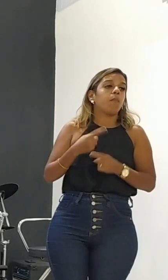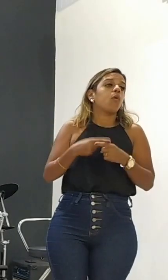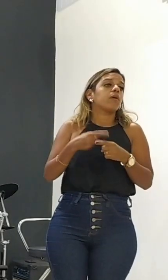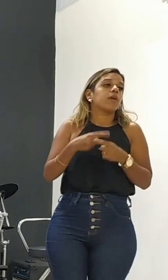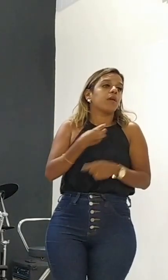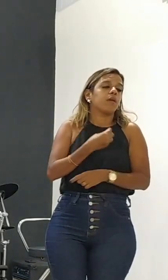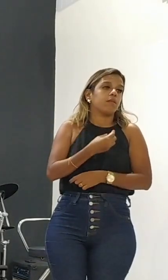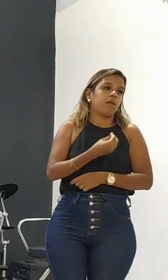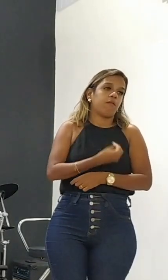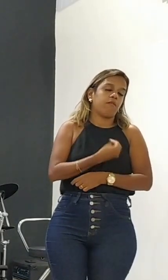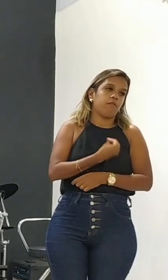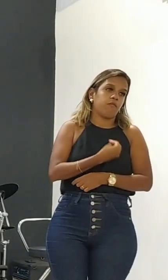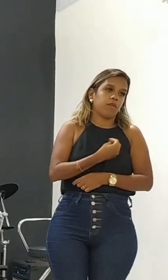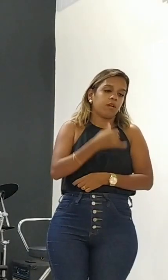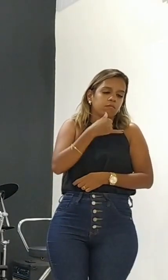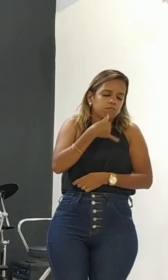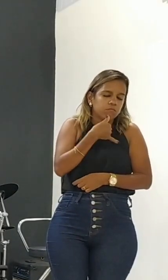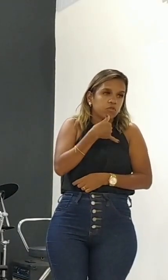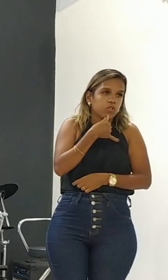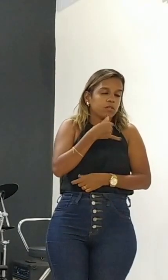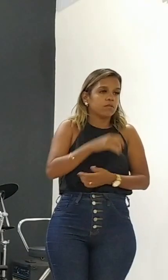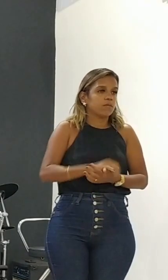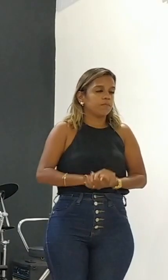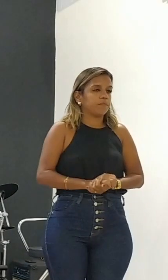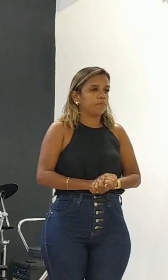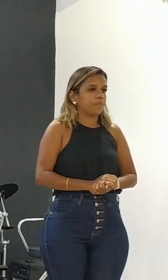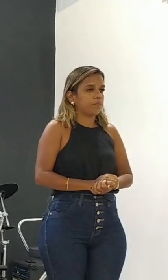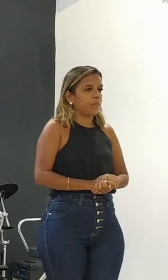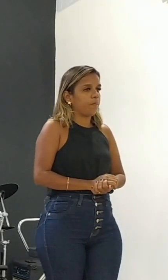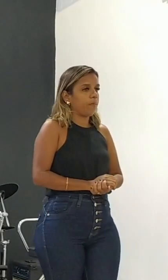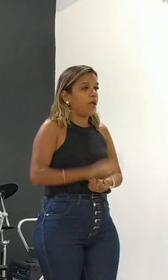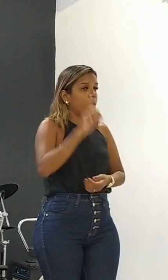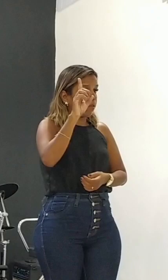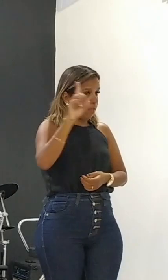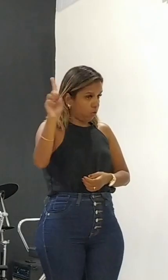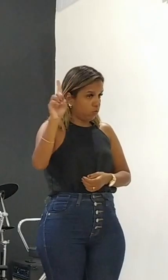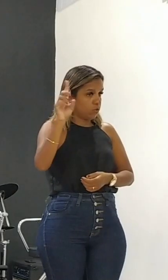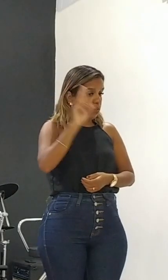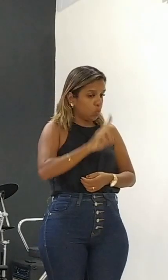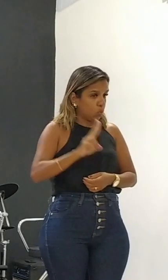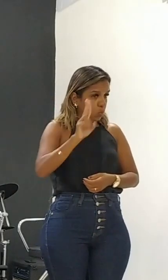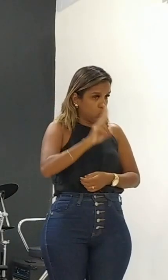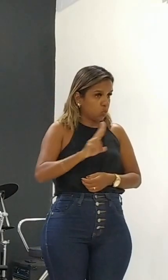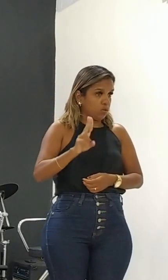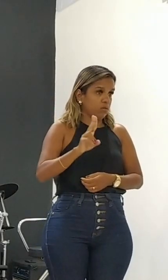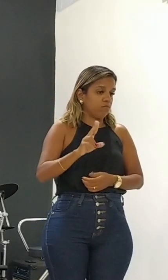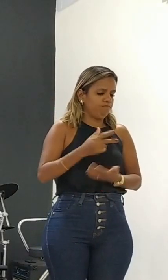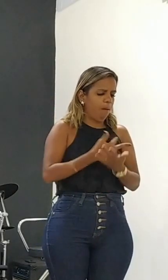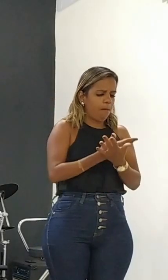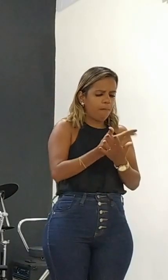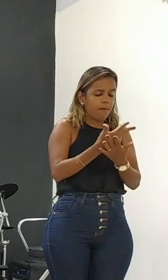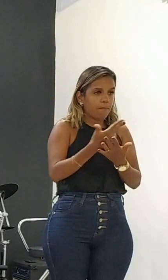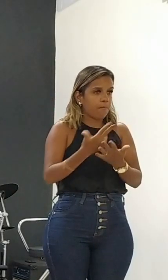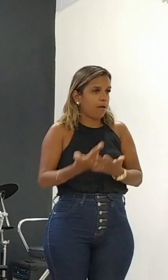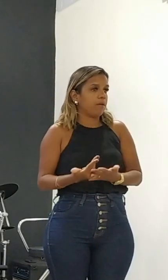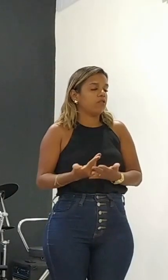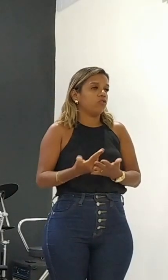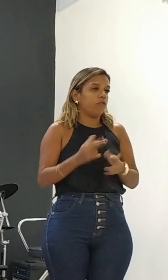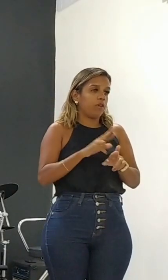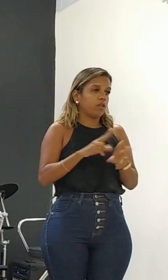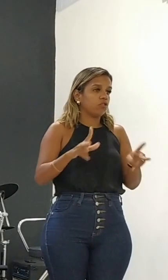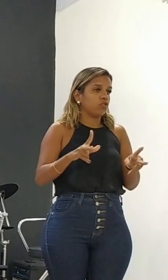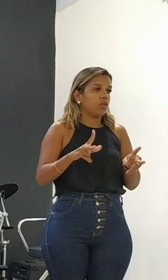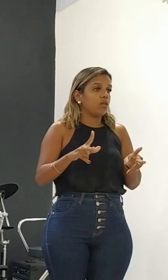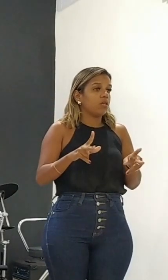jeito. É interessante que, né, Deus ele nos usa de muitas formas, e Deus ali usou Neemias